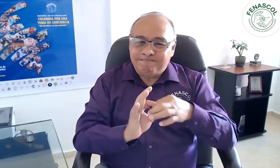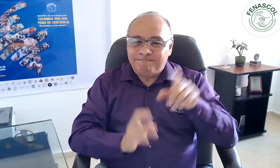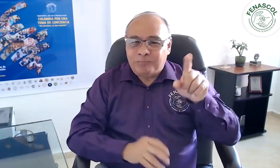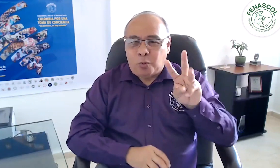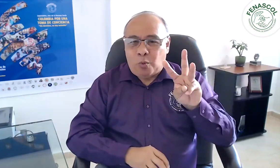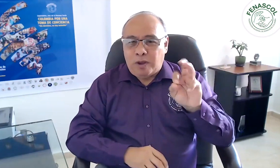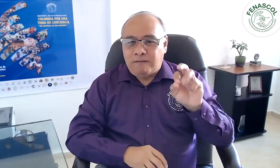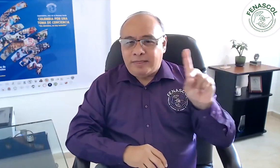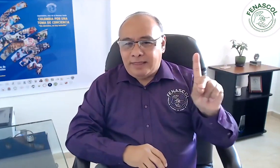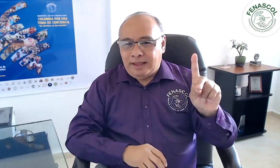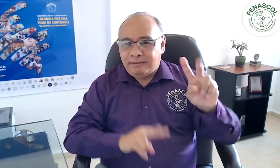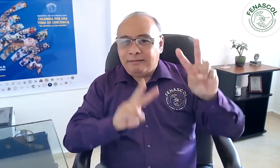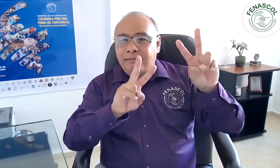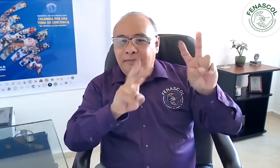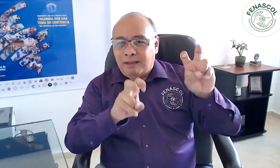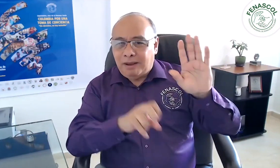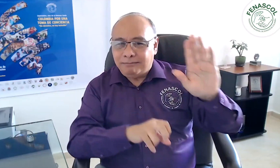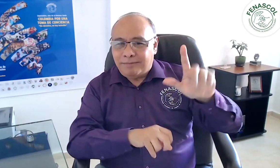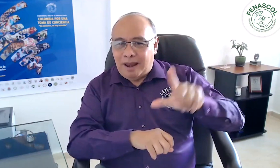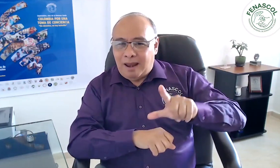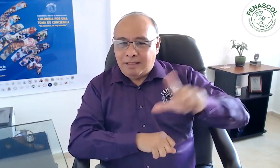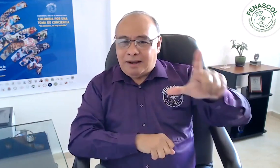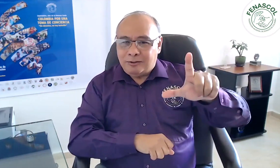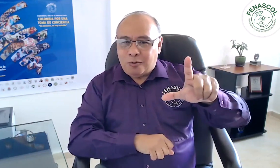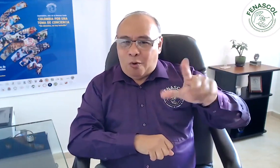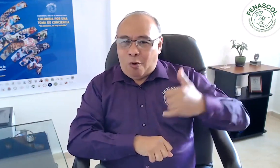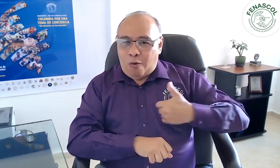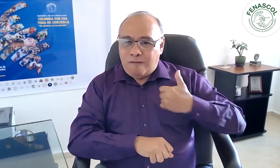En línea a lo dispuesto por la WFD para los jóvenes,